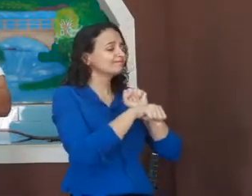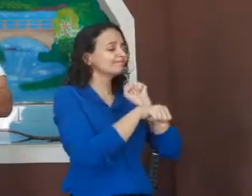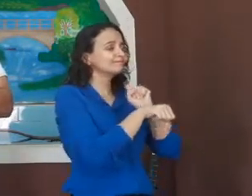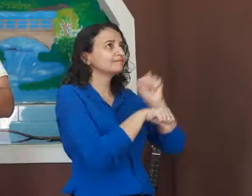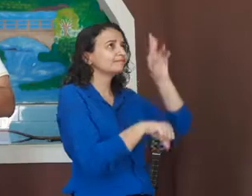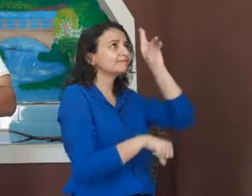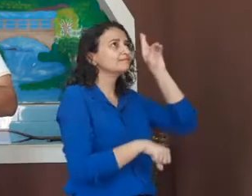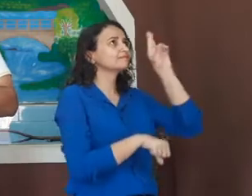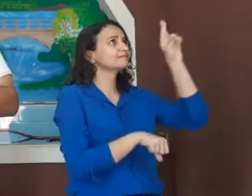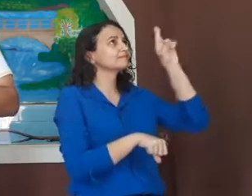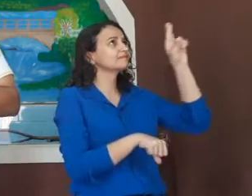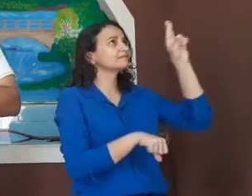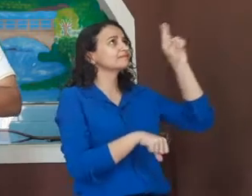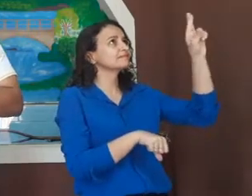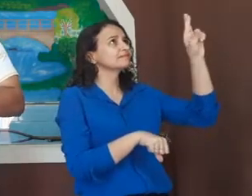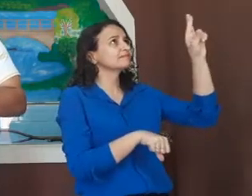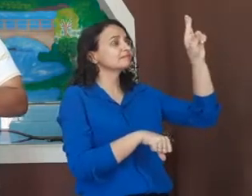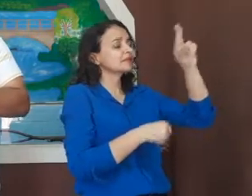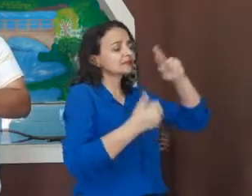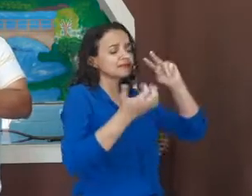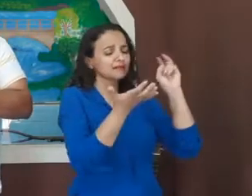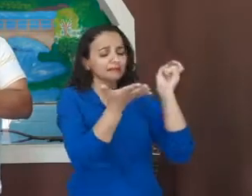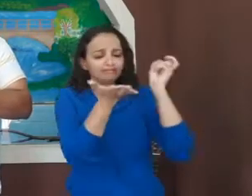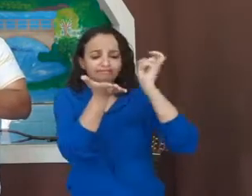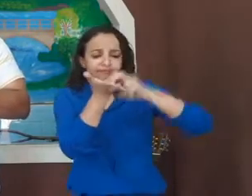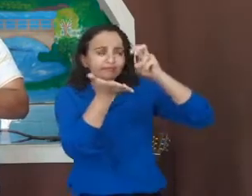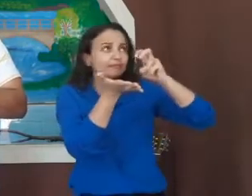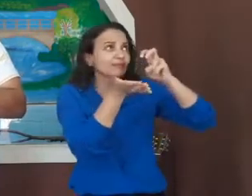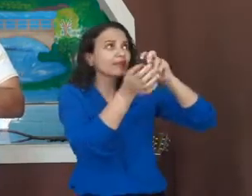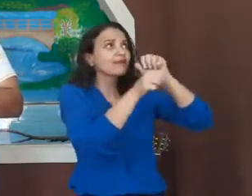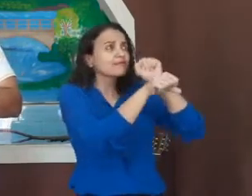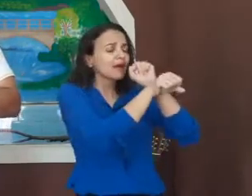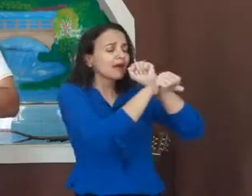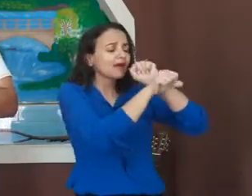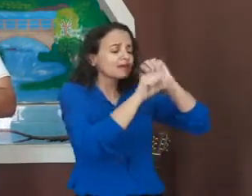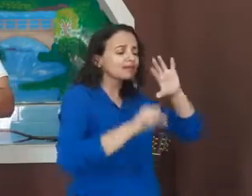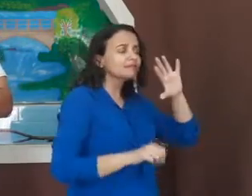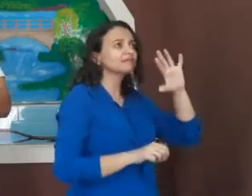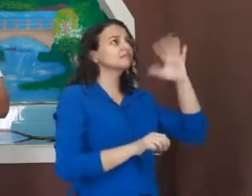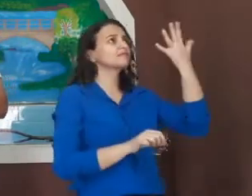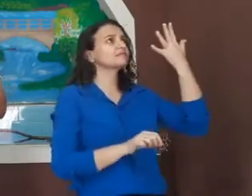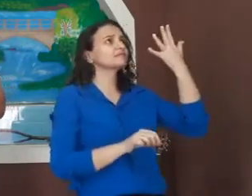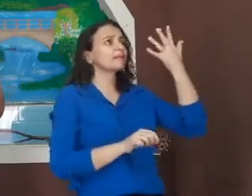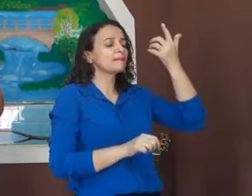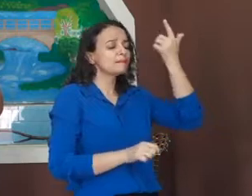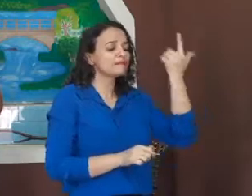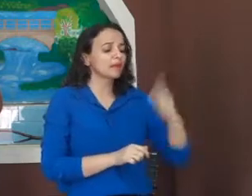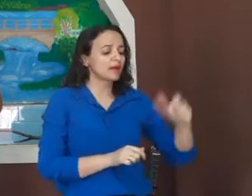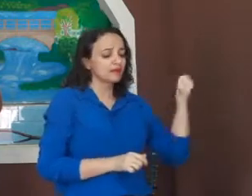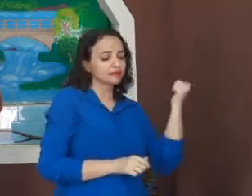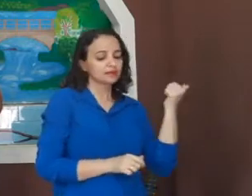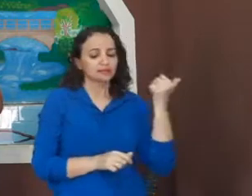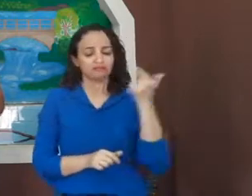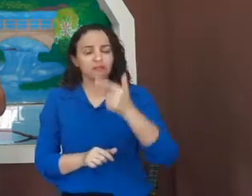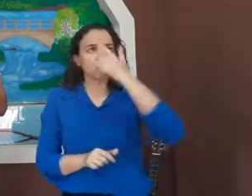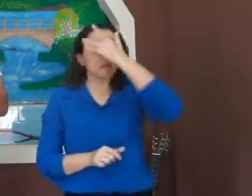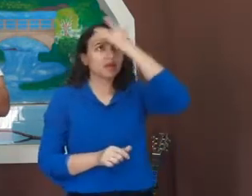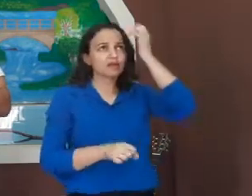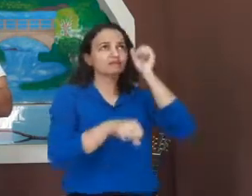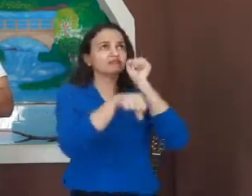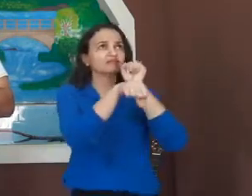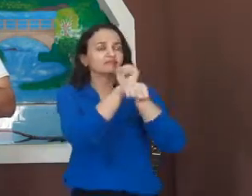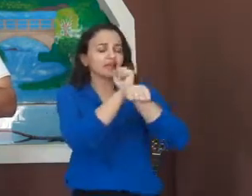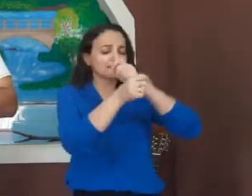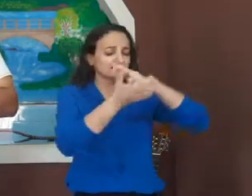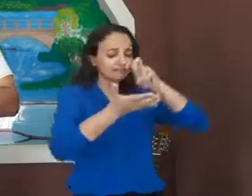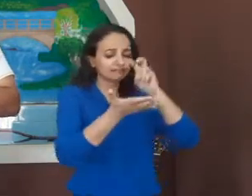pelo romper da manhã. Sim, mais do que aqueles que esperam pela manhã. Espere, Israel,